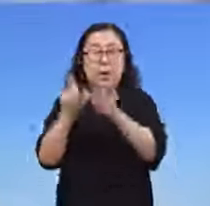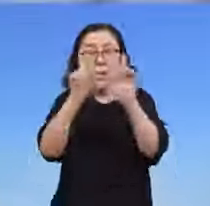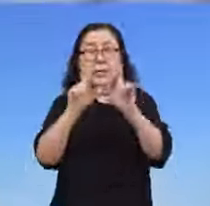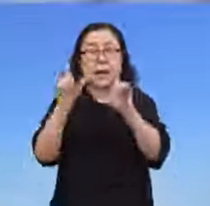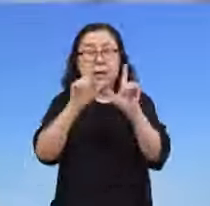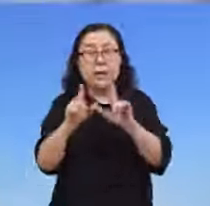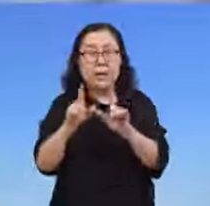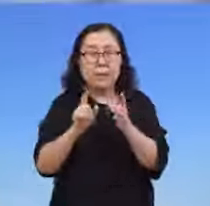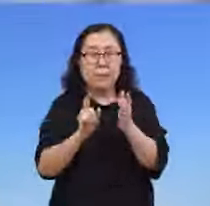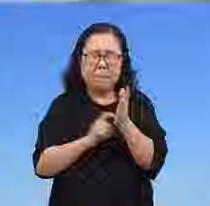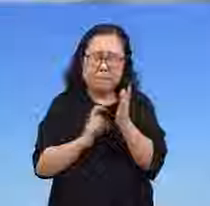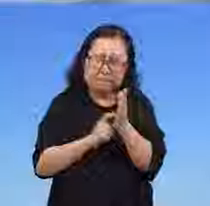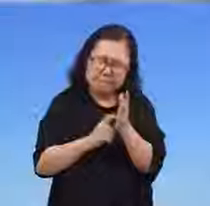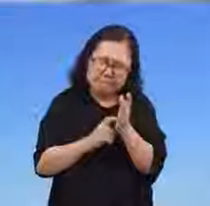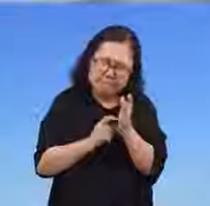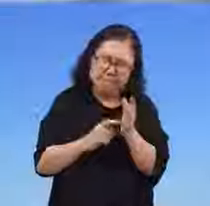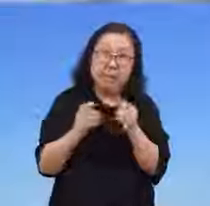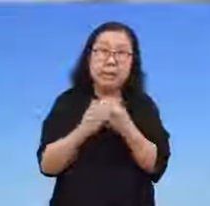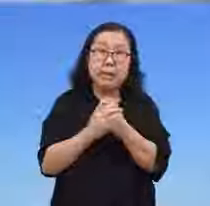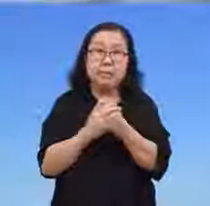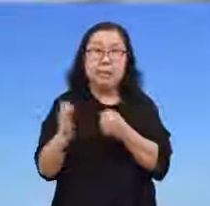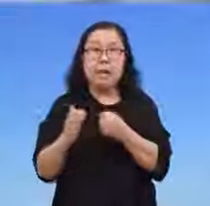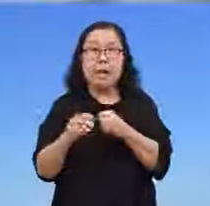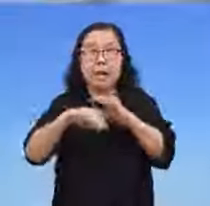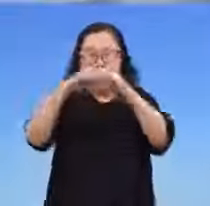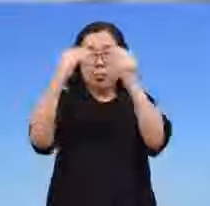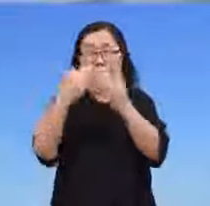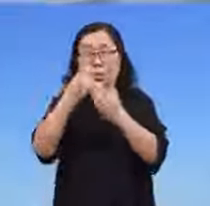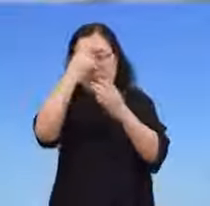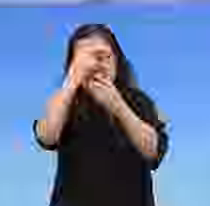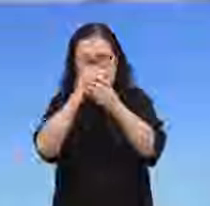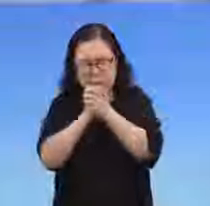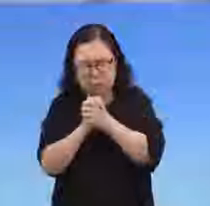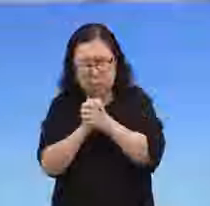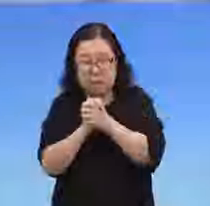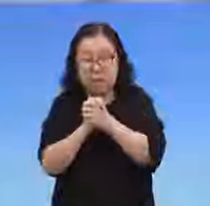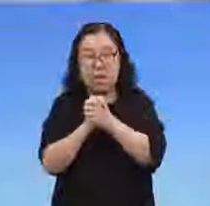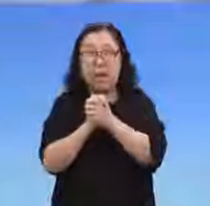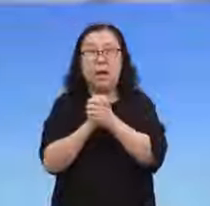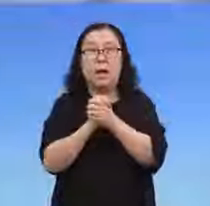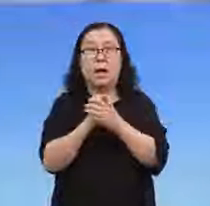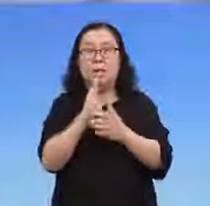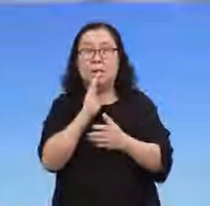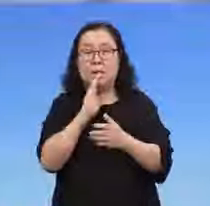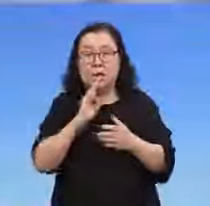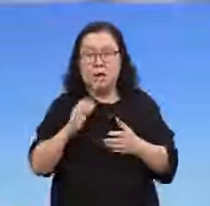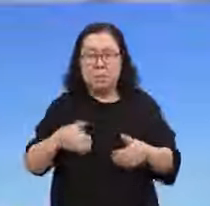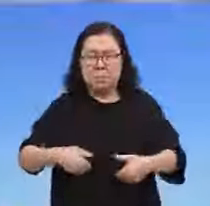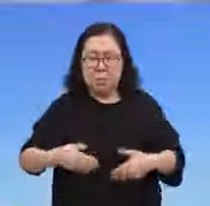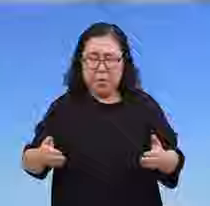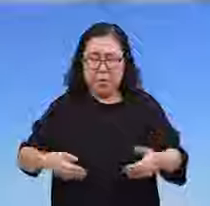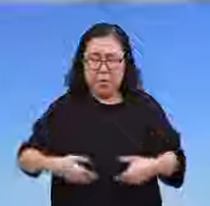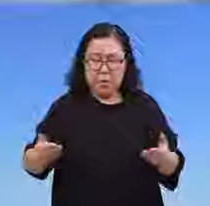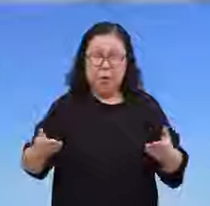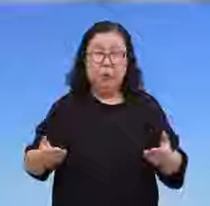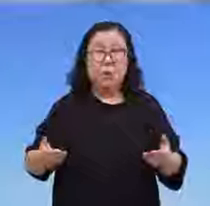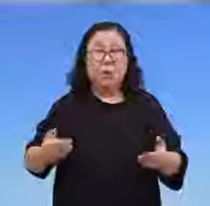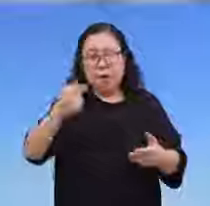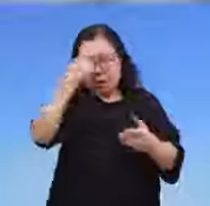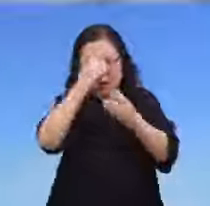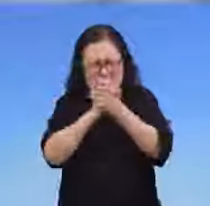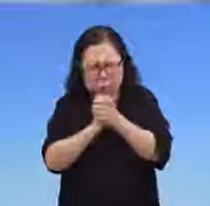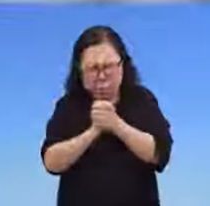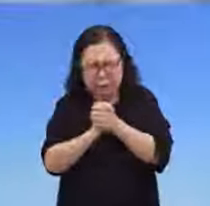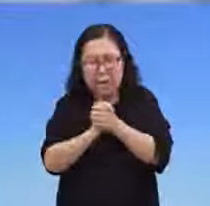기도가, 그것도요 성령의 인도하심이 아니면 사도 바울의 말로 그 배설물 같은 하나도 필요 없는 이런 것만 구하다가